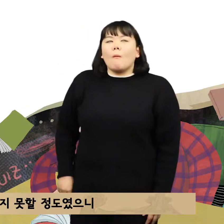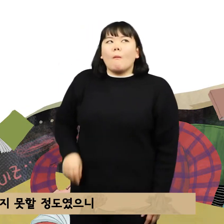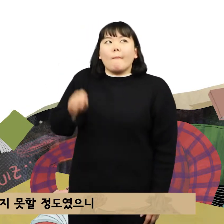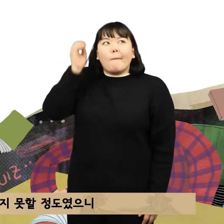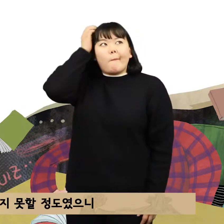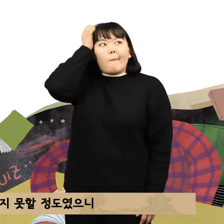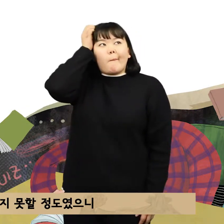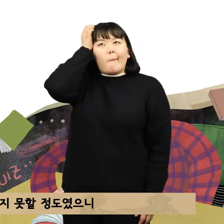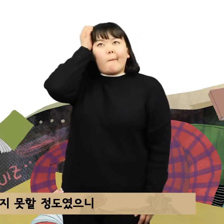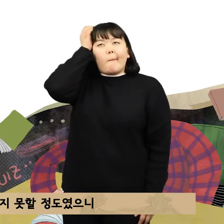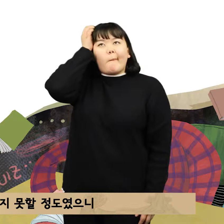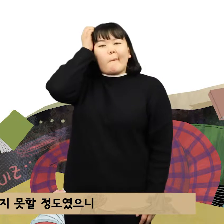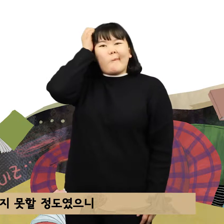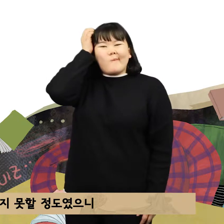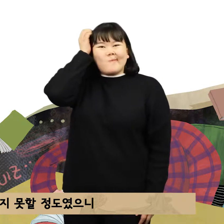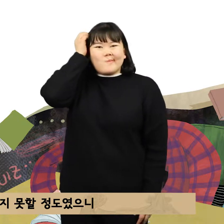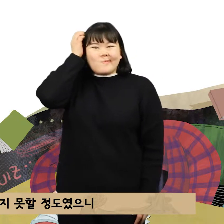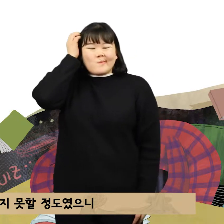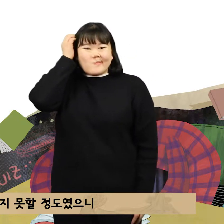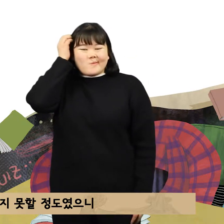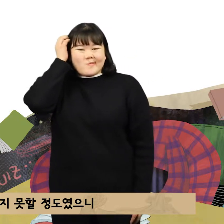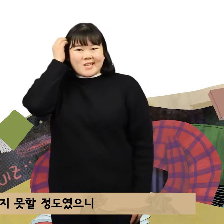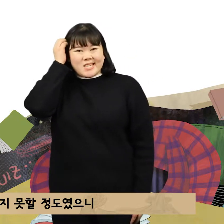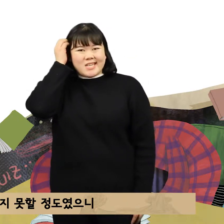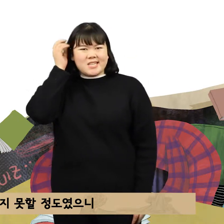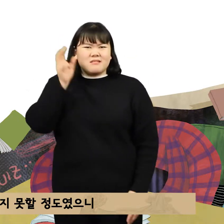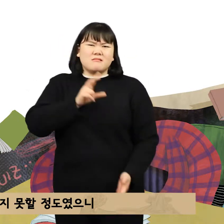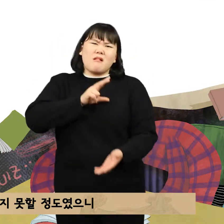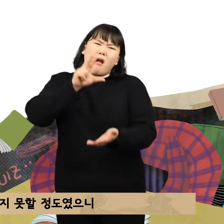제목도 제대로 답하지 못할 정도였으니